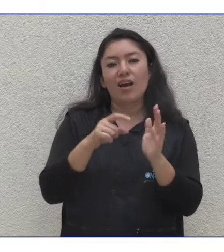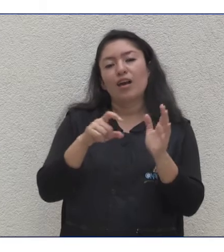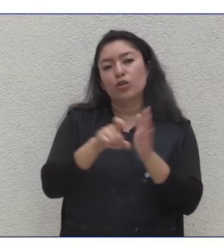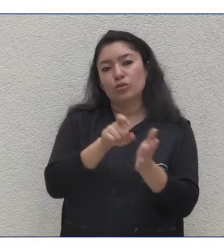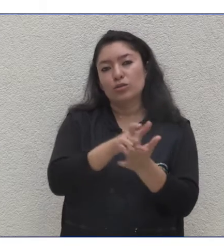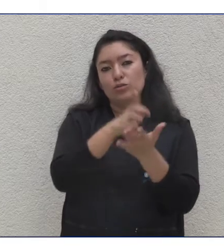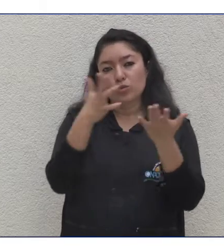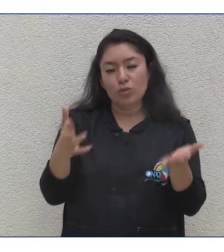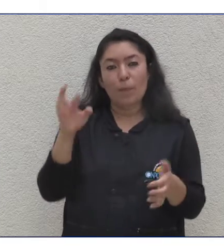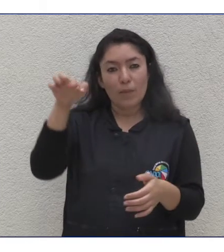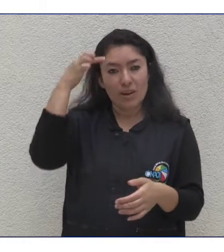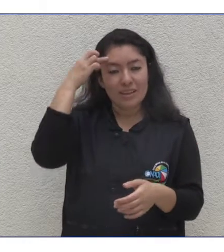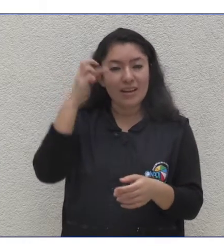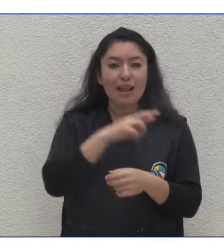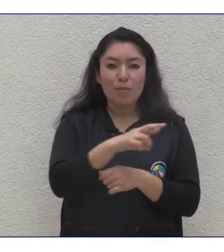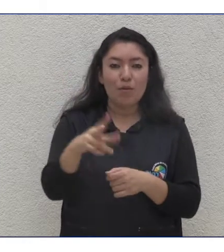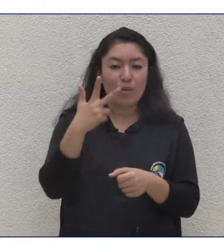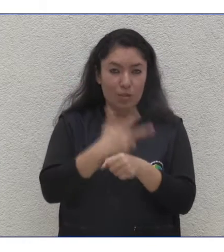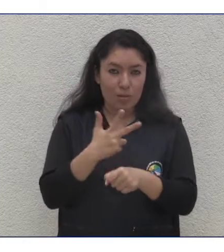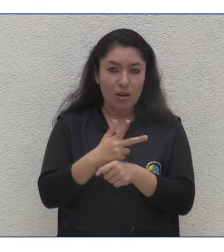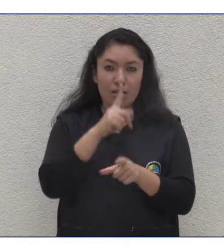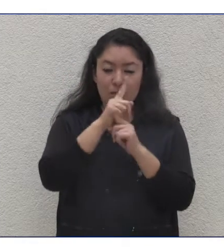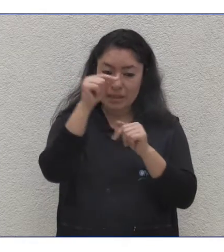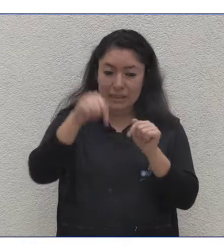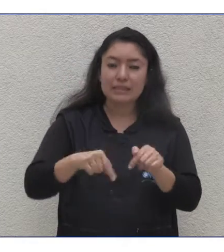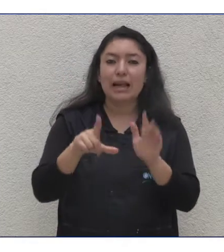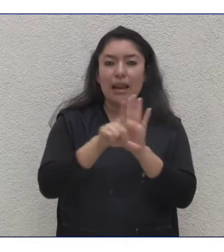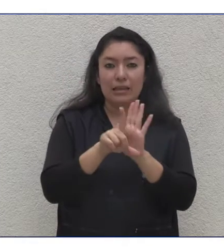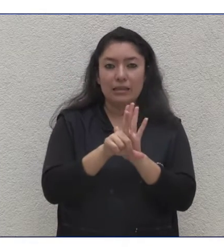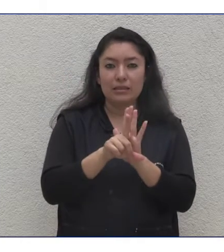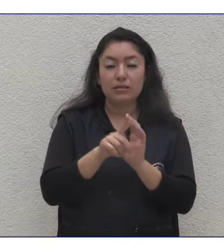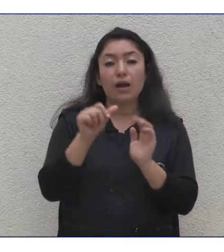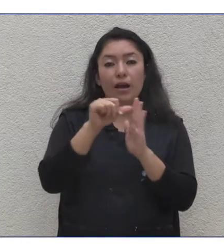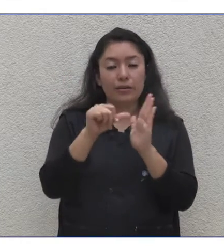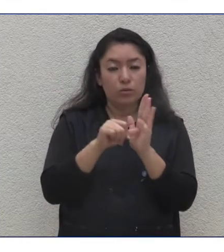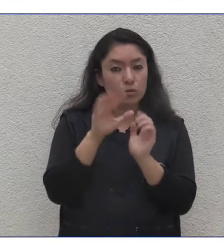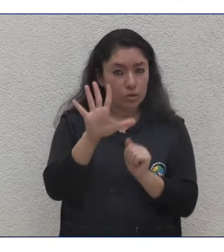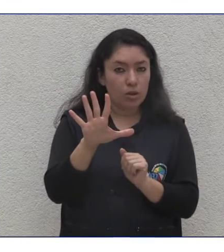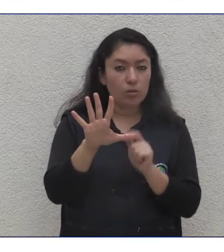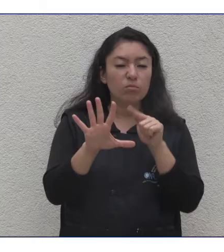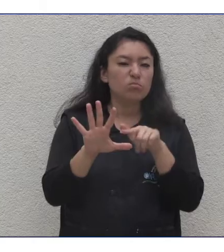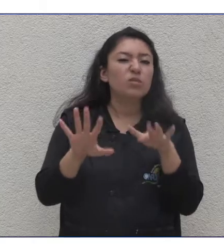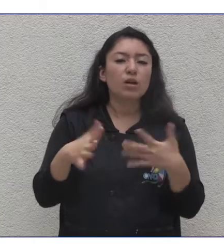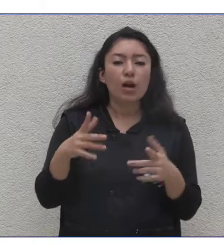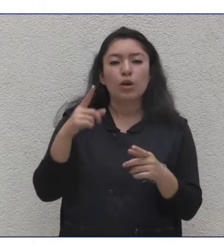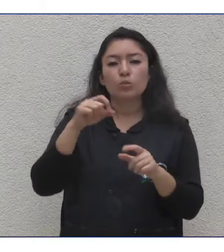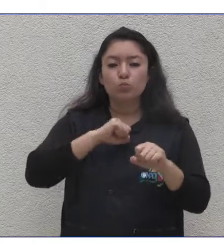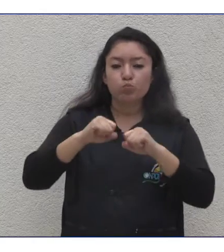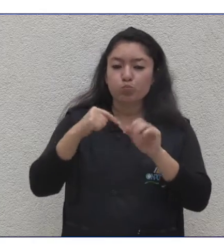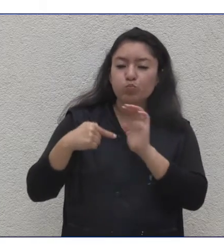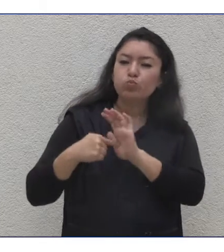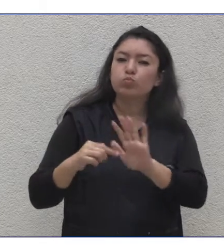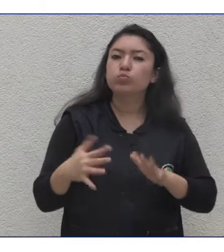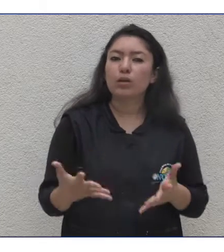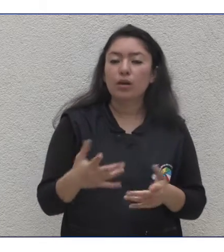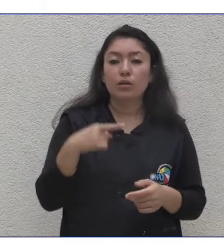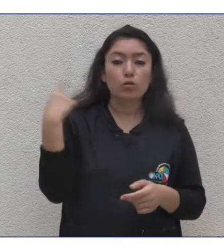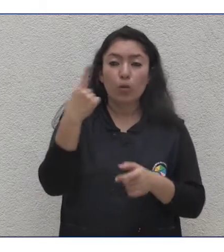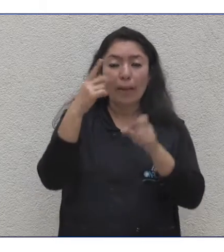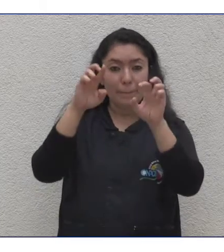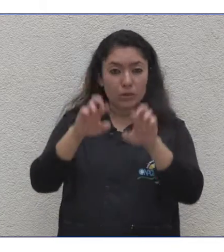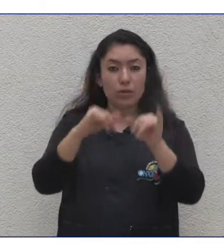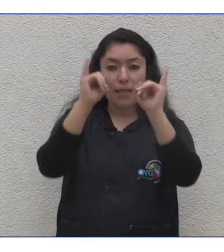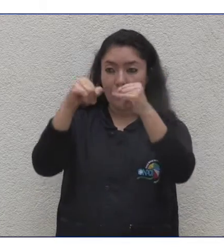la Constitución Política de la República de Guatemala y la presente ley. Artículo 5. Sujeto activo. Es toda